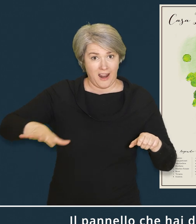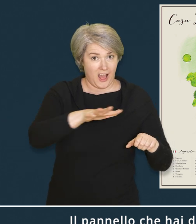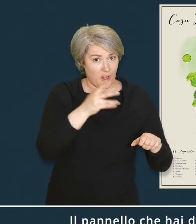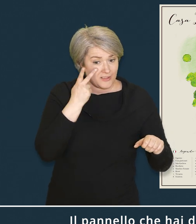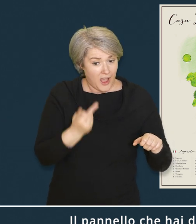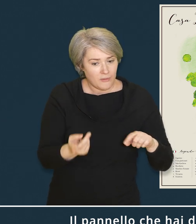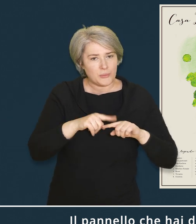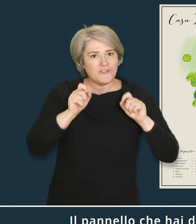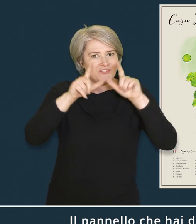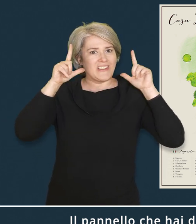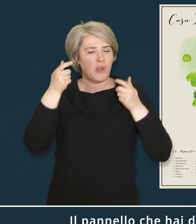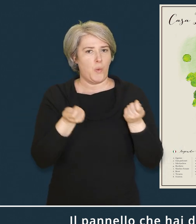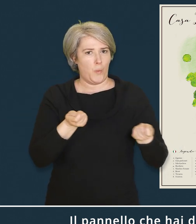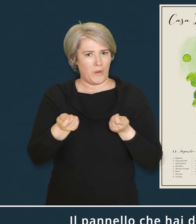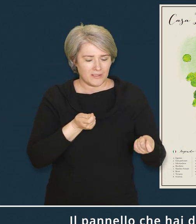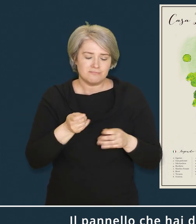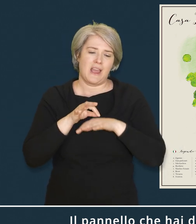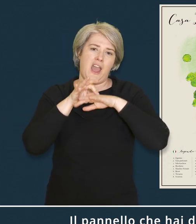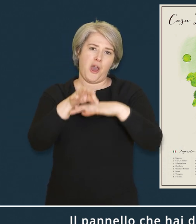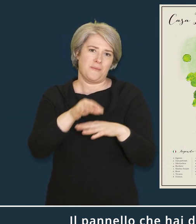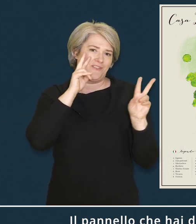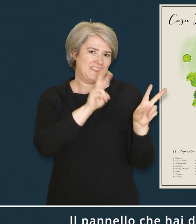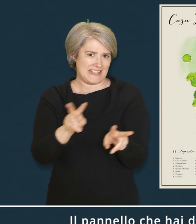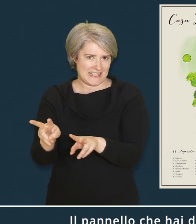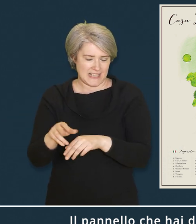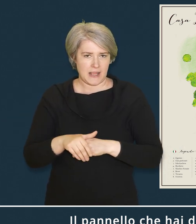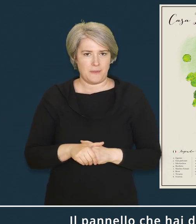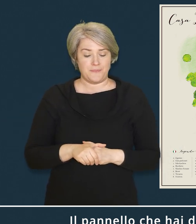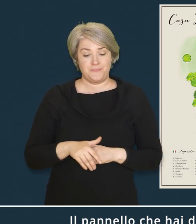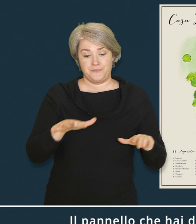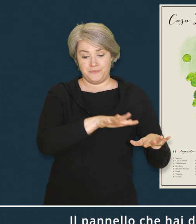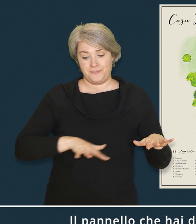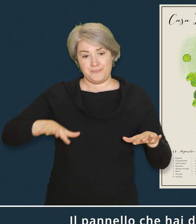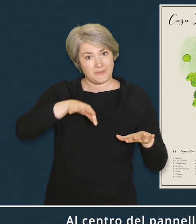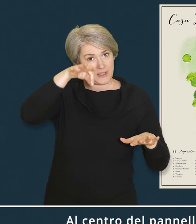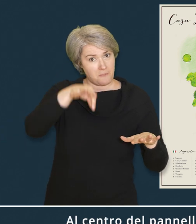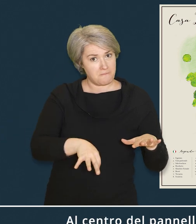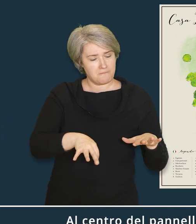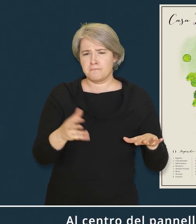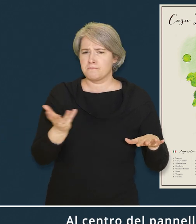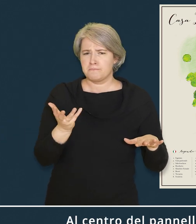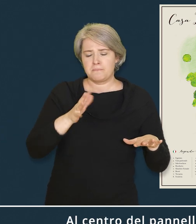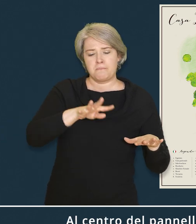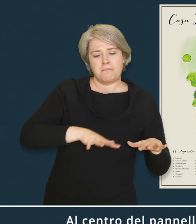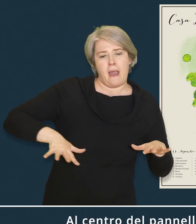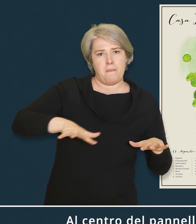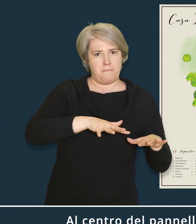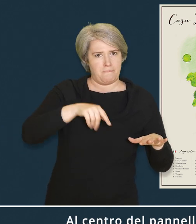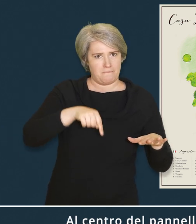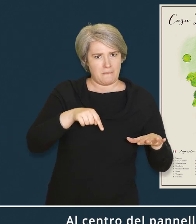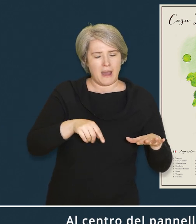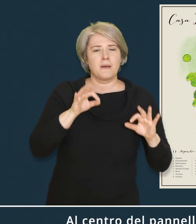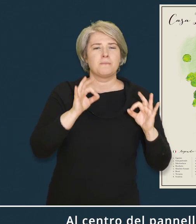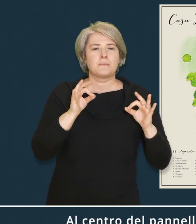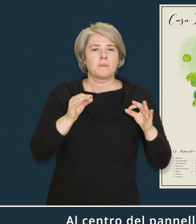Il pannello che hai davanti e questa audioguida ti accompagneranno nella visita. Al centro del pannello è